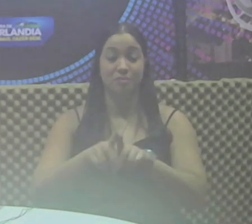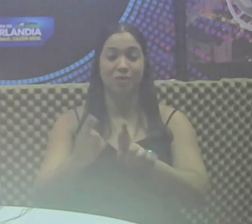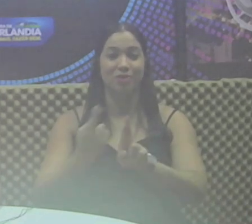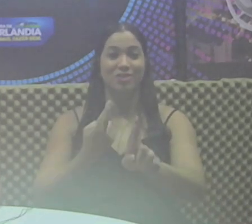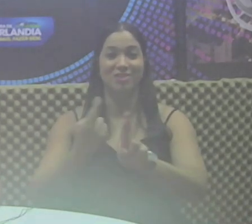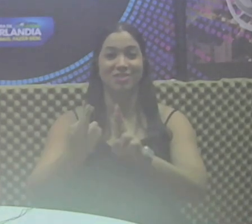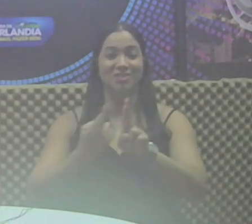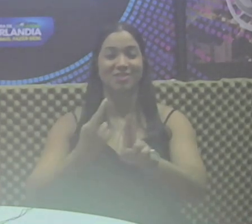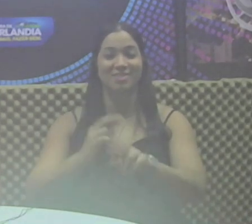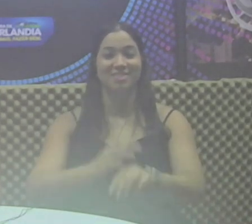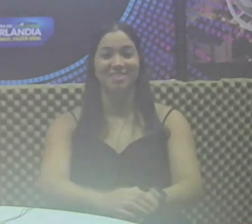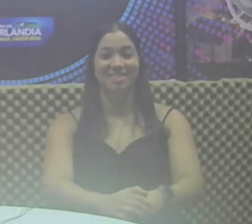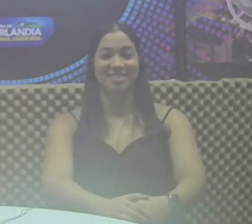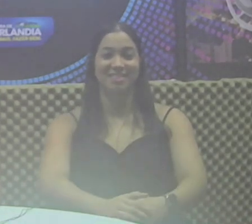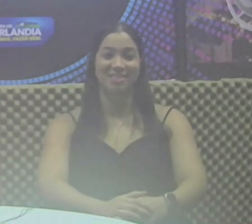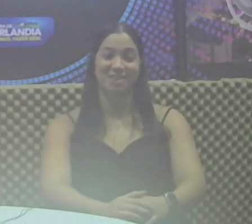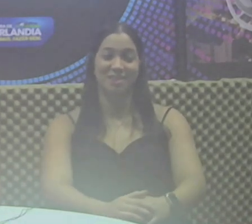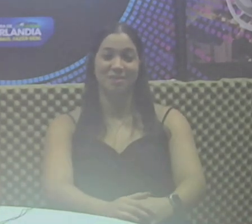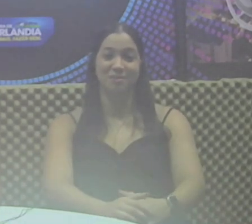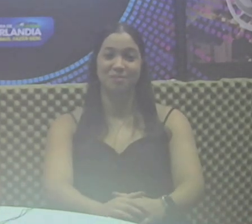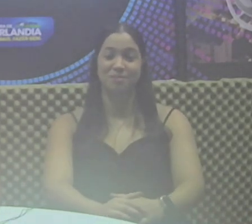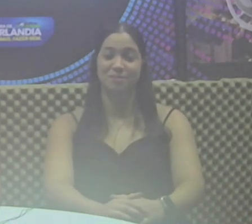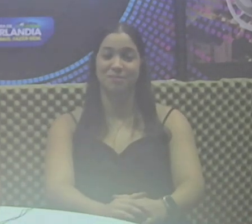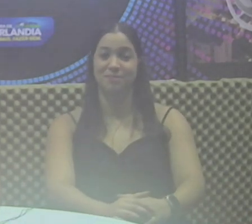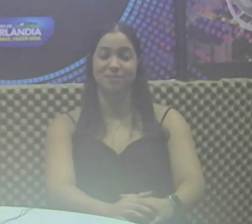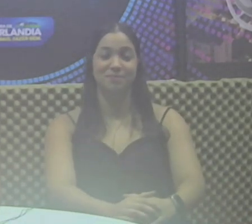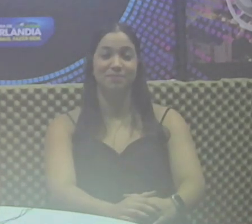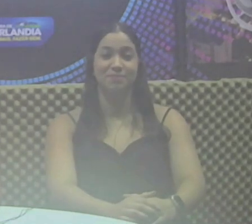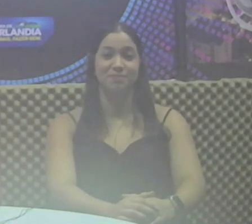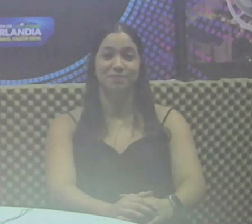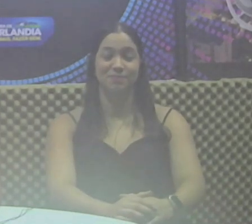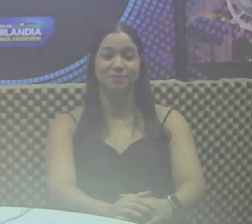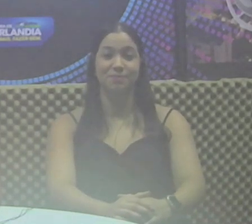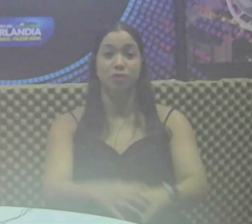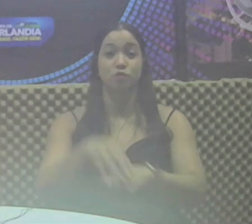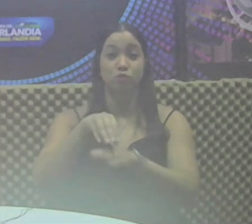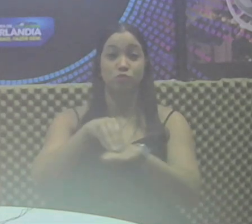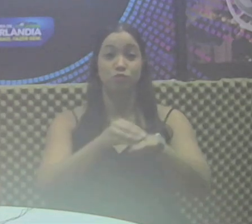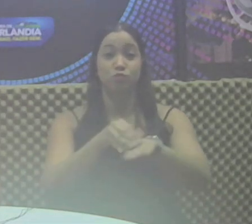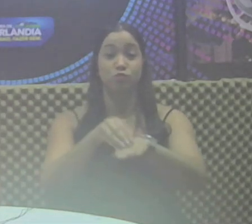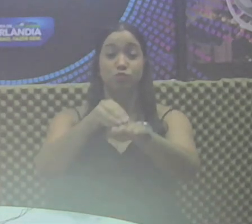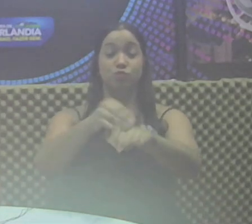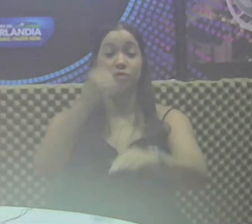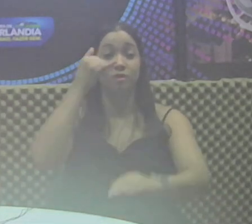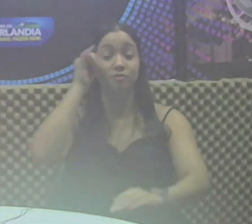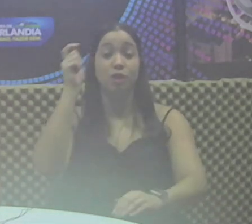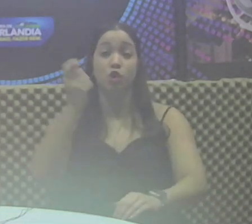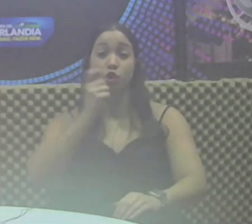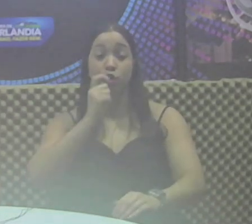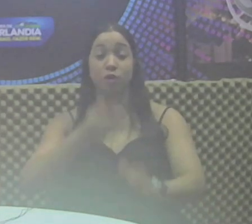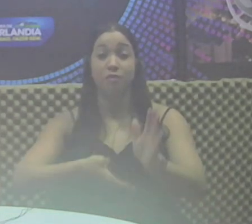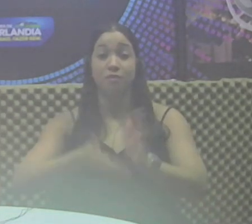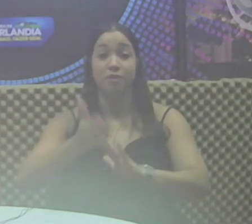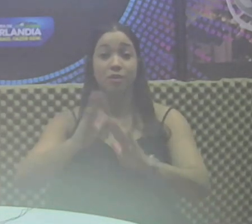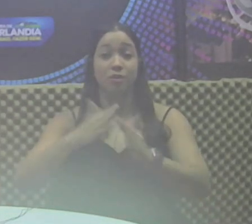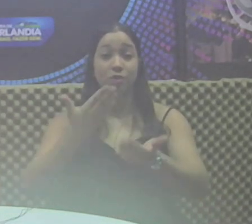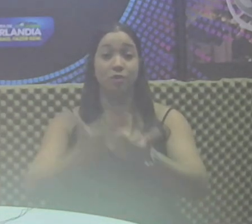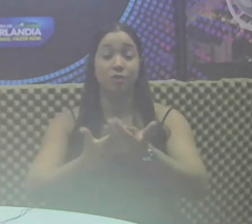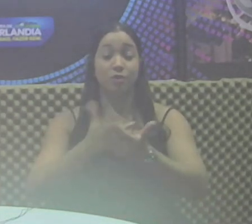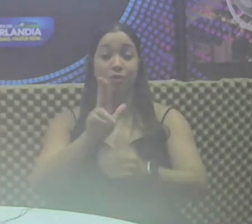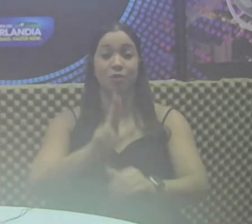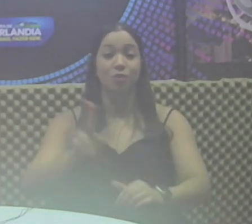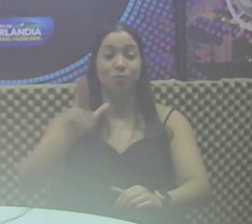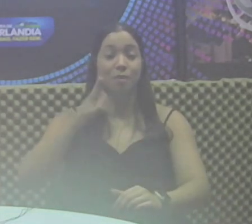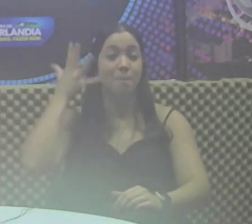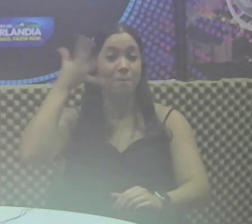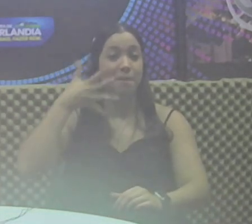rodoviário de passageiros. A caravana de prevenção às drogas continua percorrendo escolas de Uberlândia com palestras e